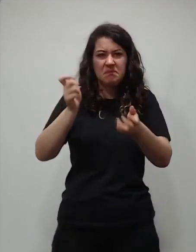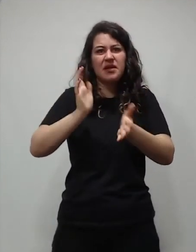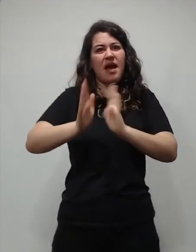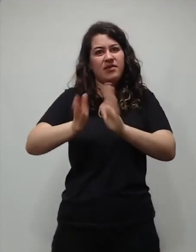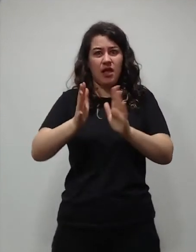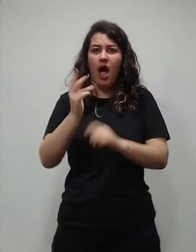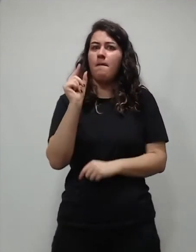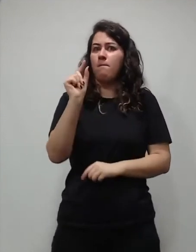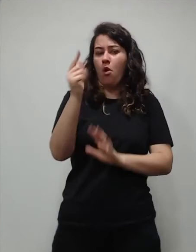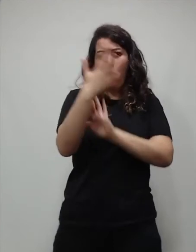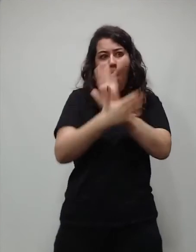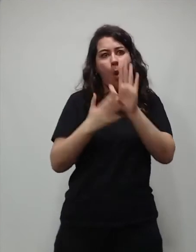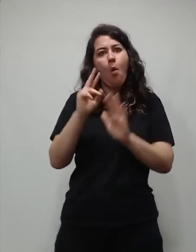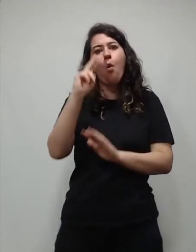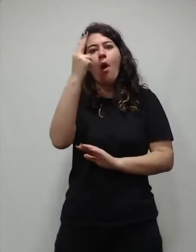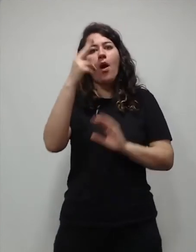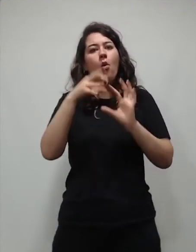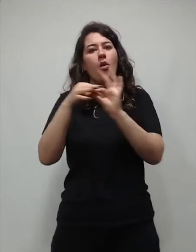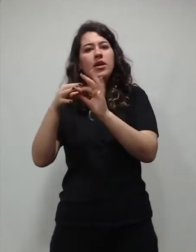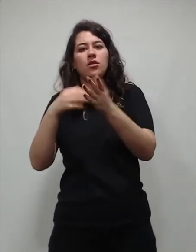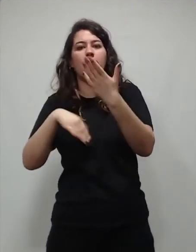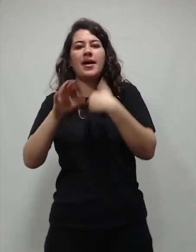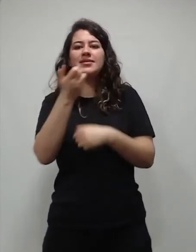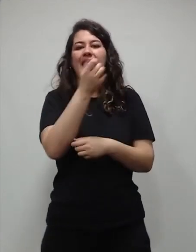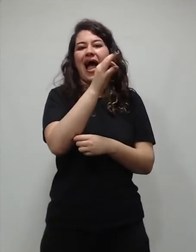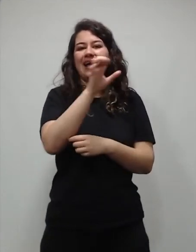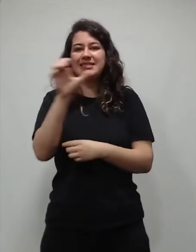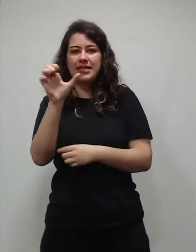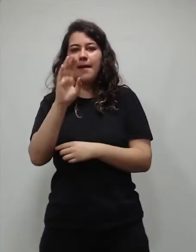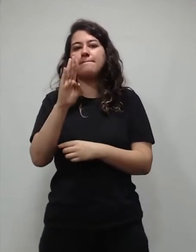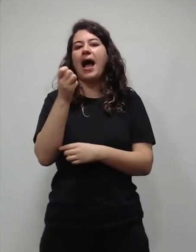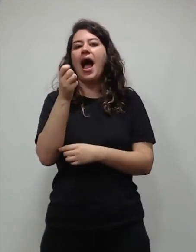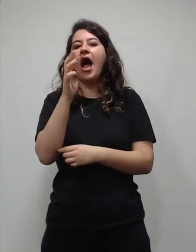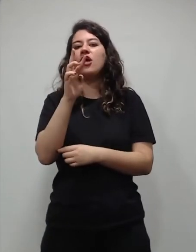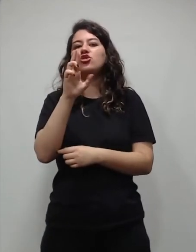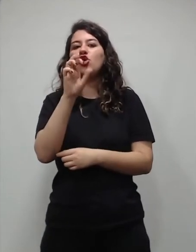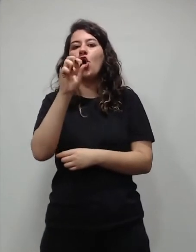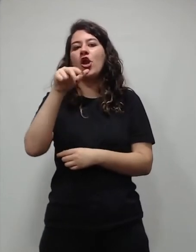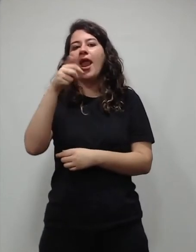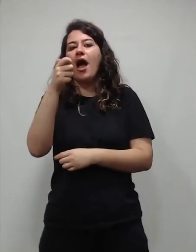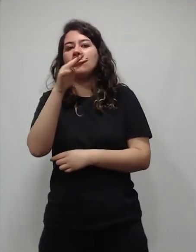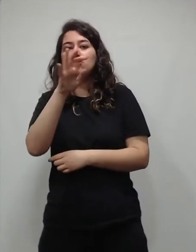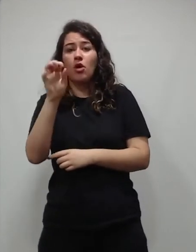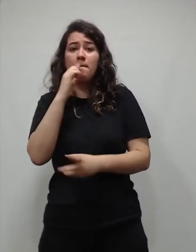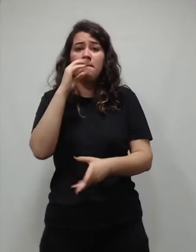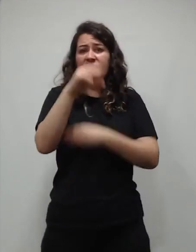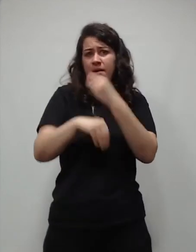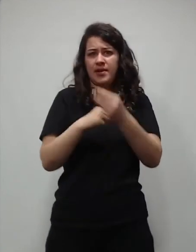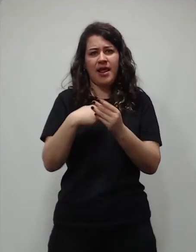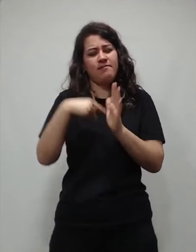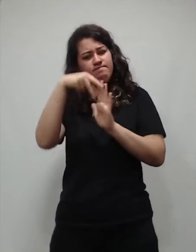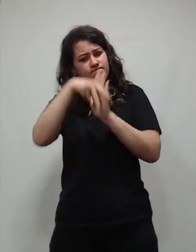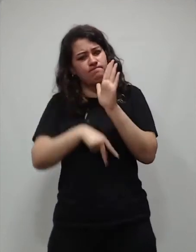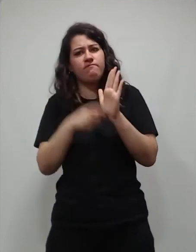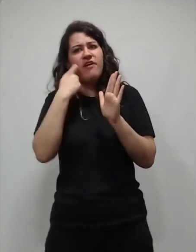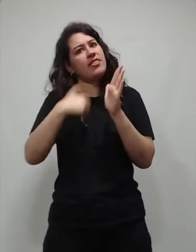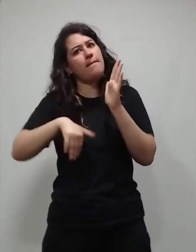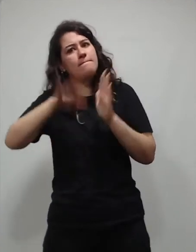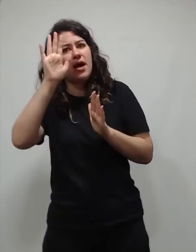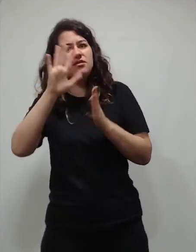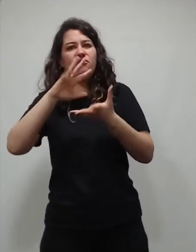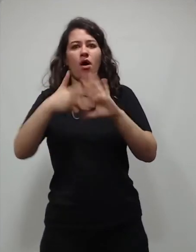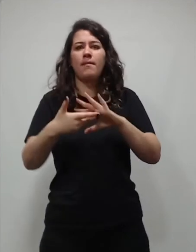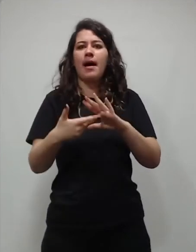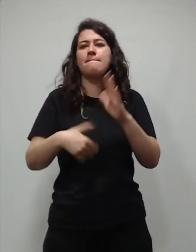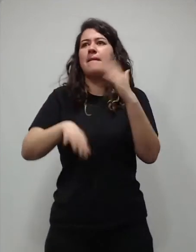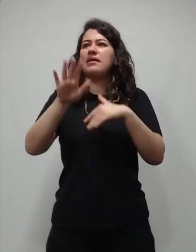hay pocos en el país, que depende sobre todo de así del patronato y para los familiares, no están bien normatizados, son centros de entretenimiento,